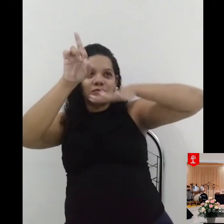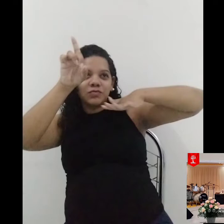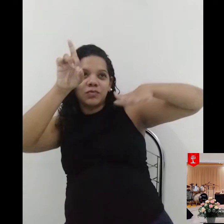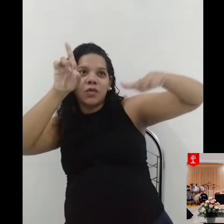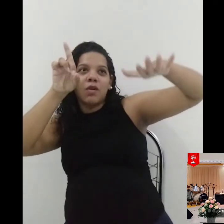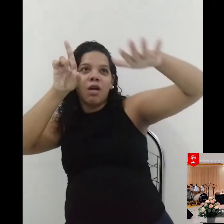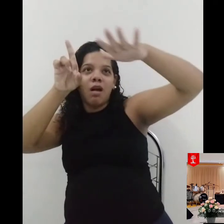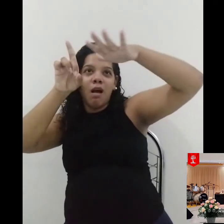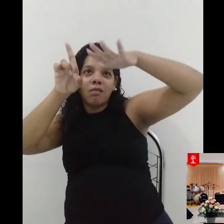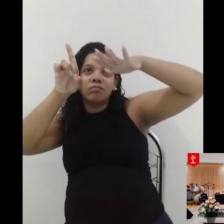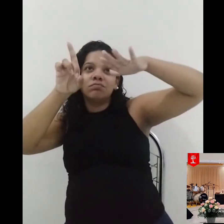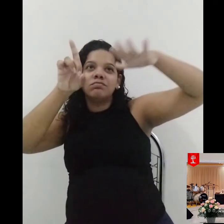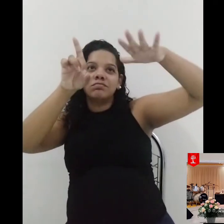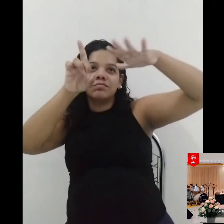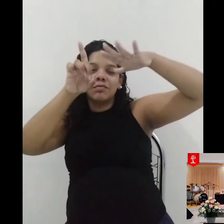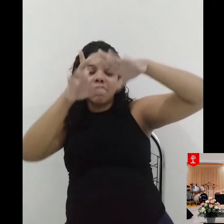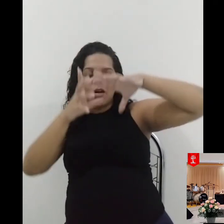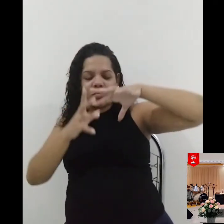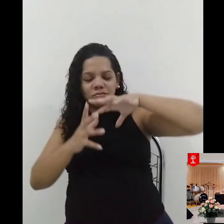absoluto.